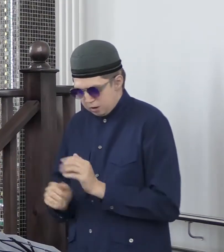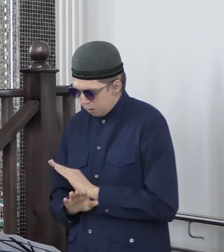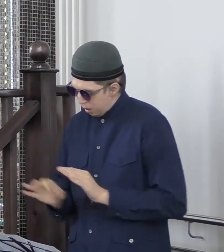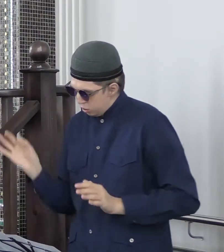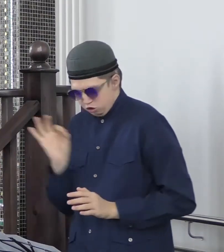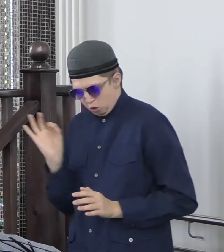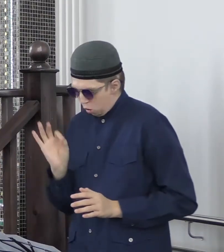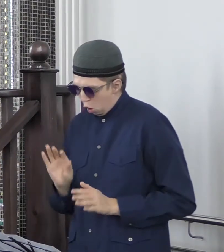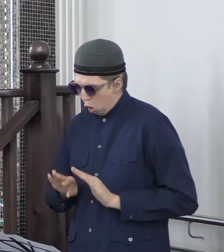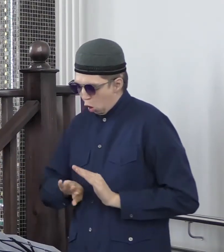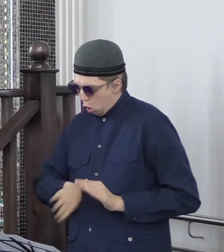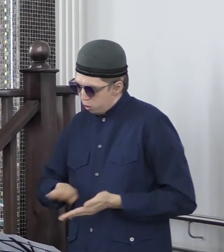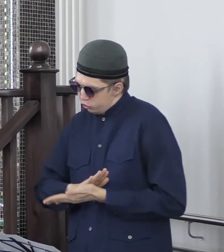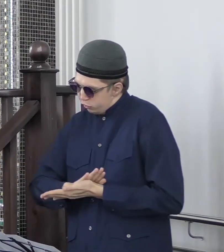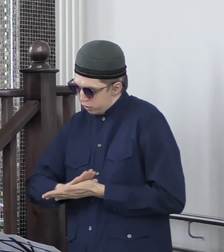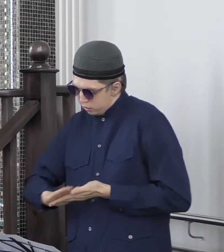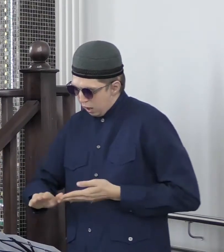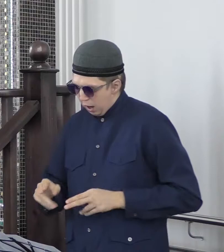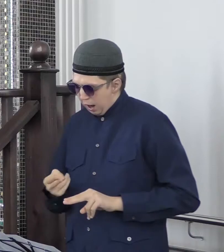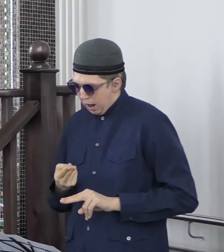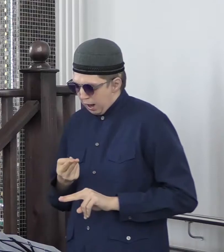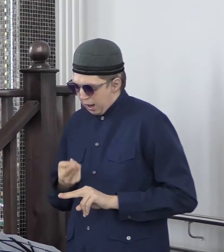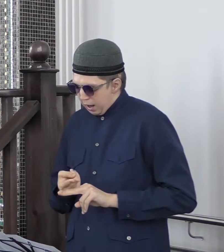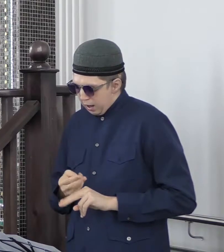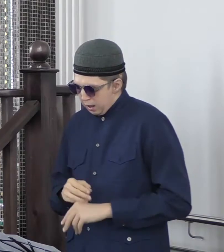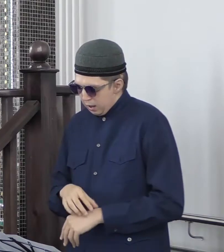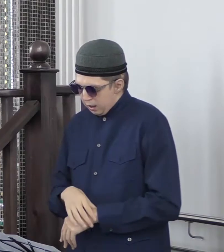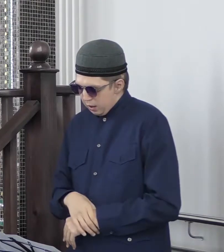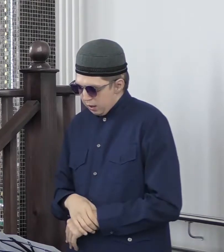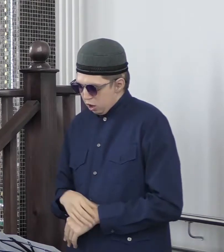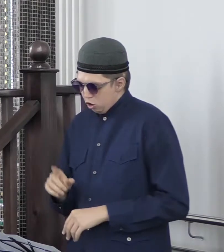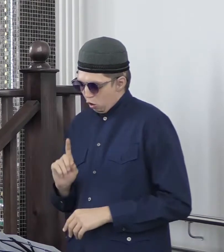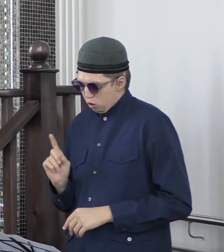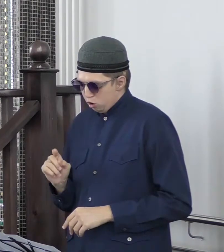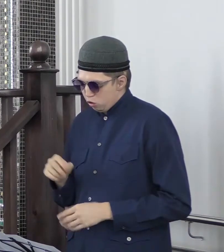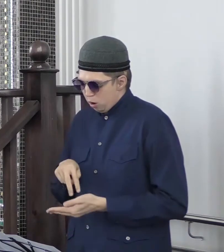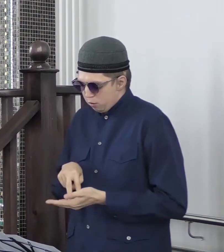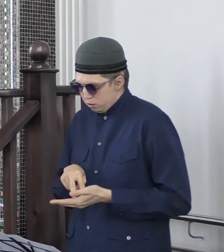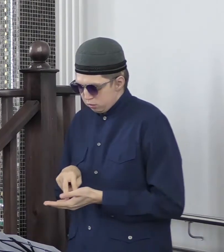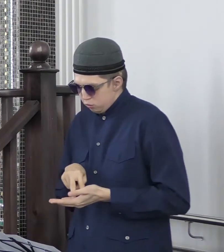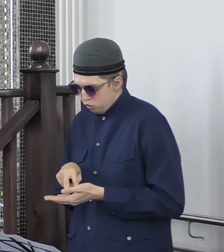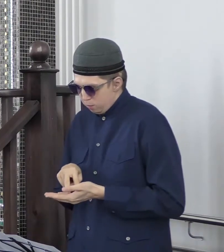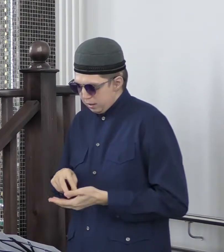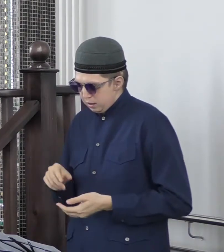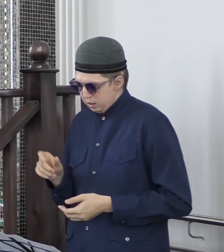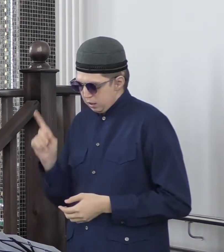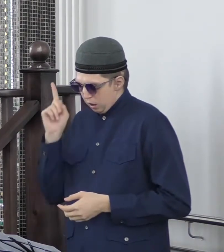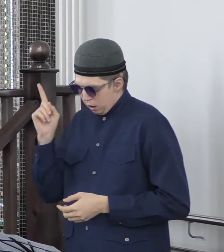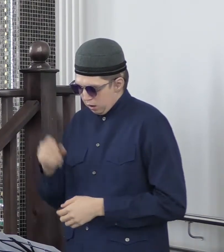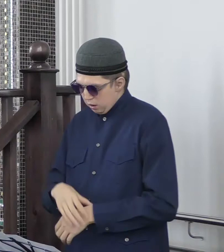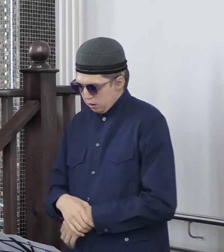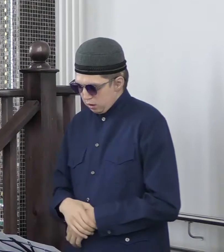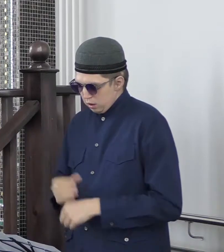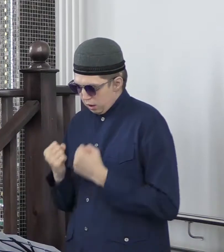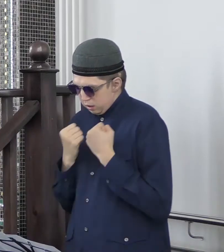işli kutsal için bir sene gireyken, ne de olsa o istinimi bayarız, ne de olsa o naş cenabat o sinir